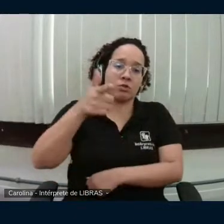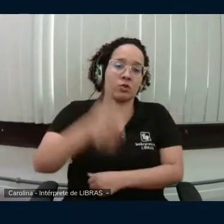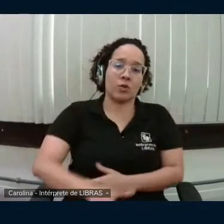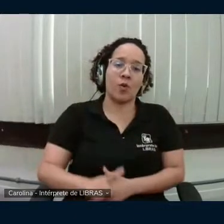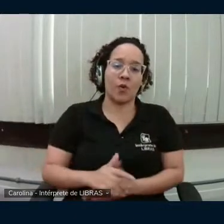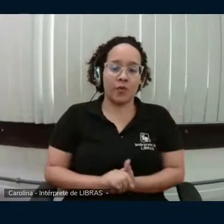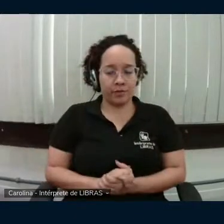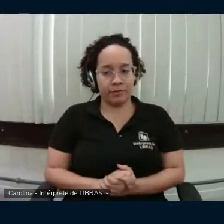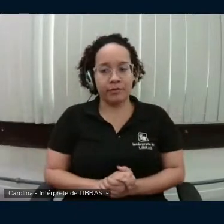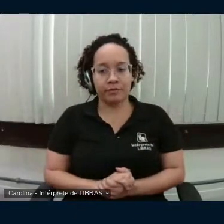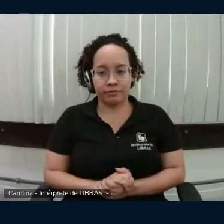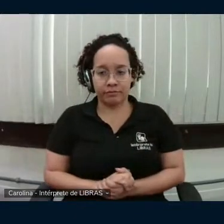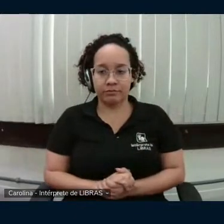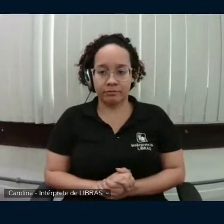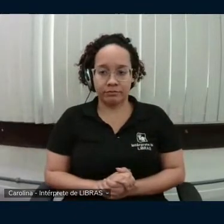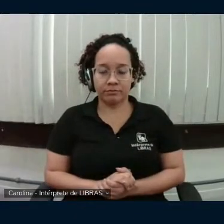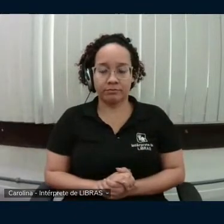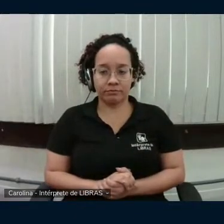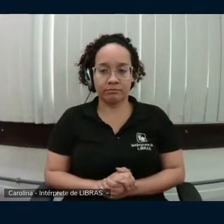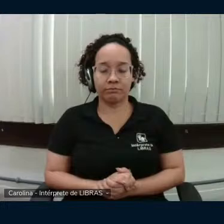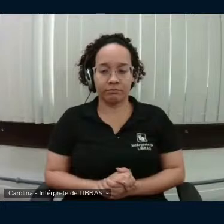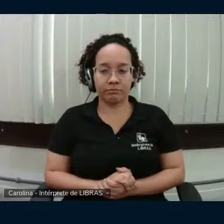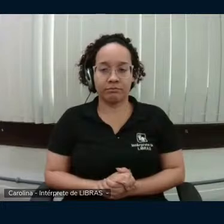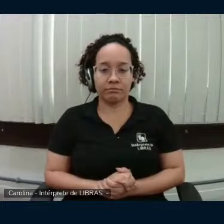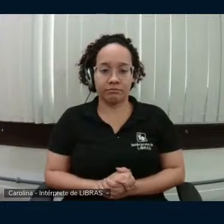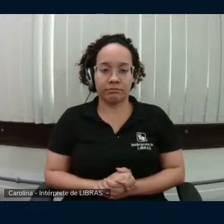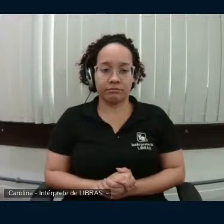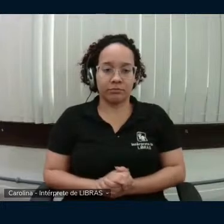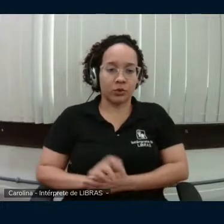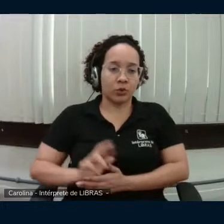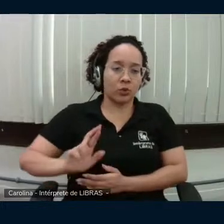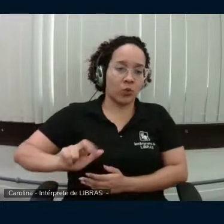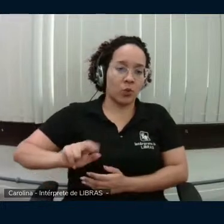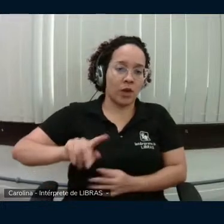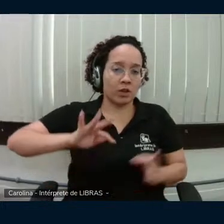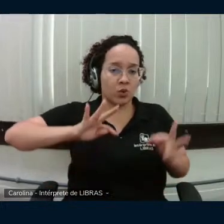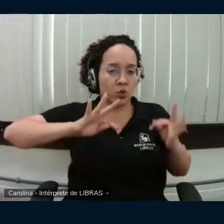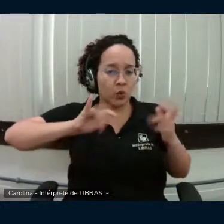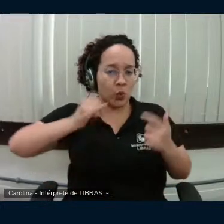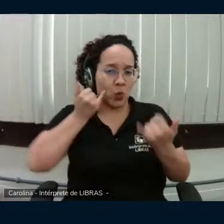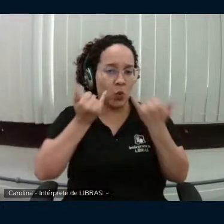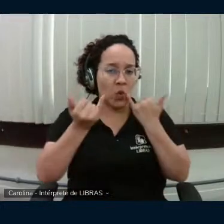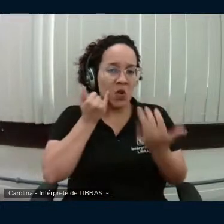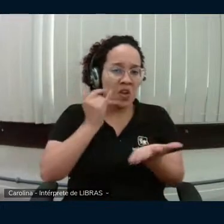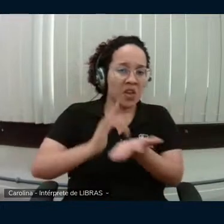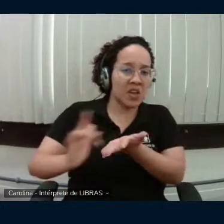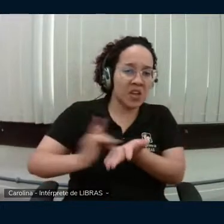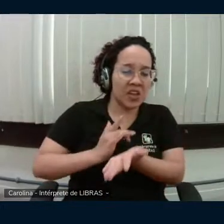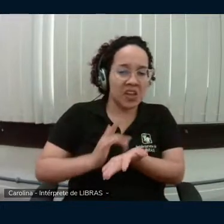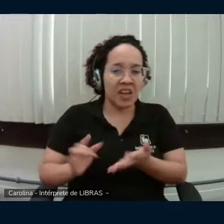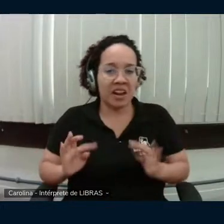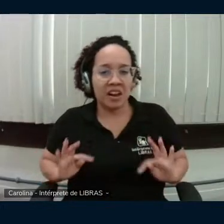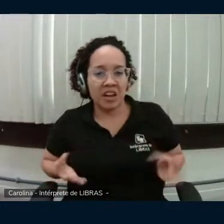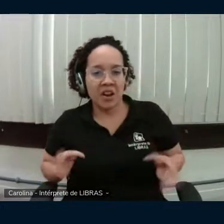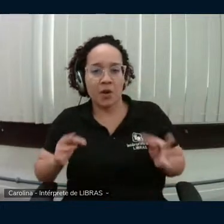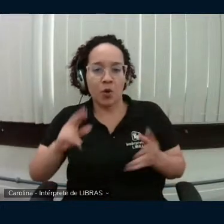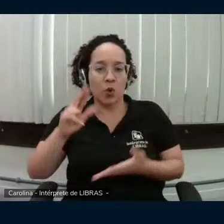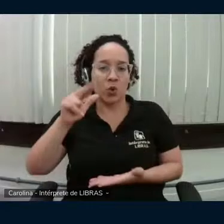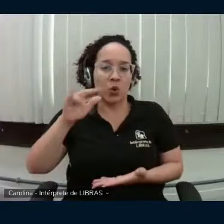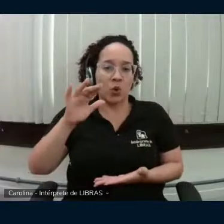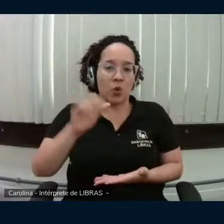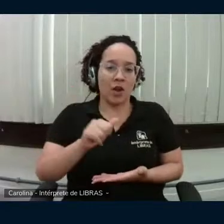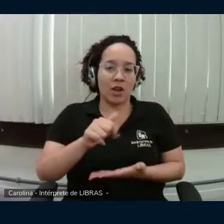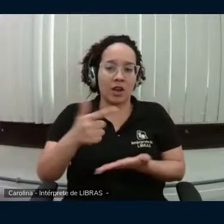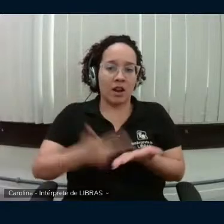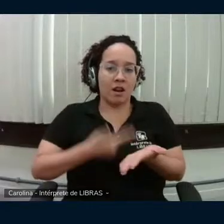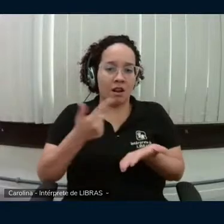E eu iria um pouco nessa direção. Nem é para dizer que agora é tudo digital, tecnológico, eles nunca mais vão ler um livro, porque isso